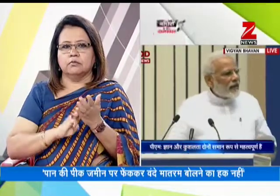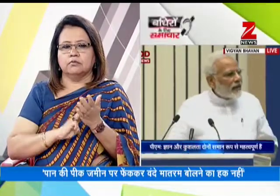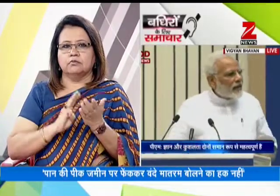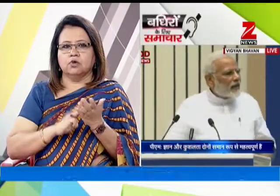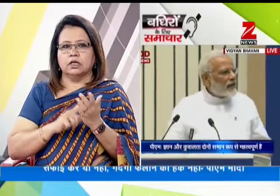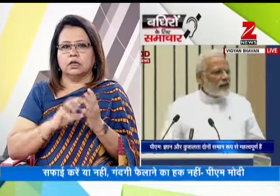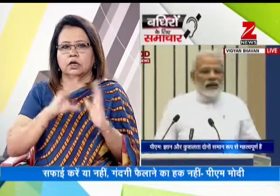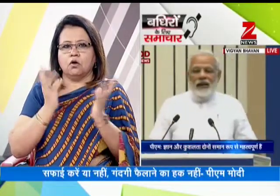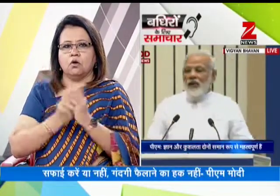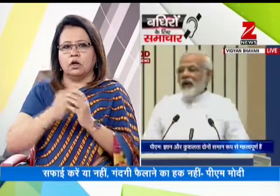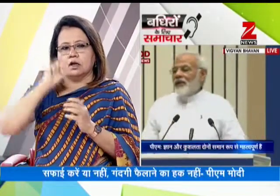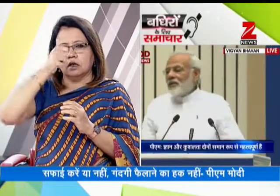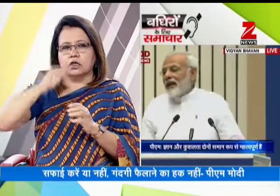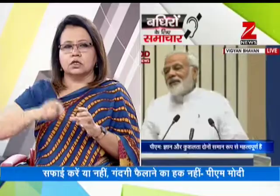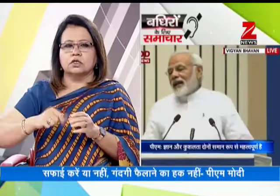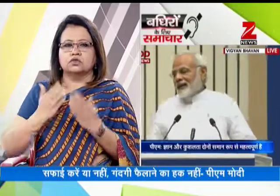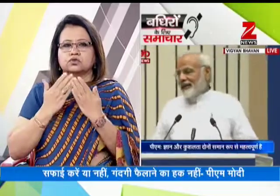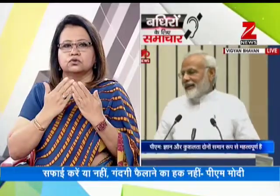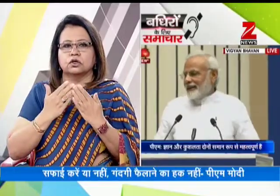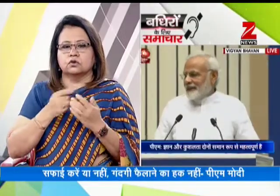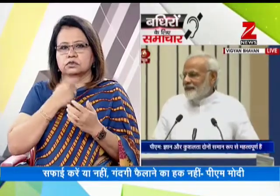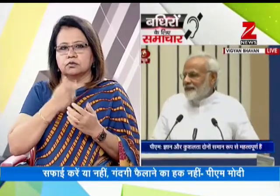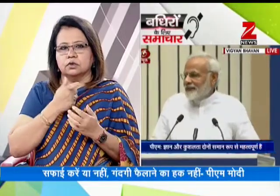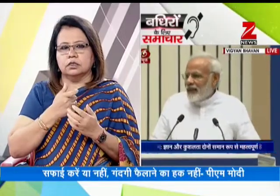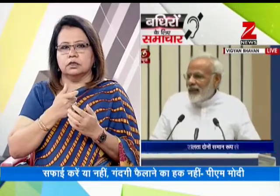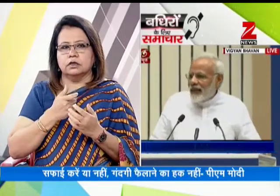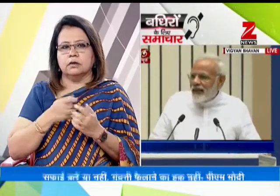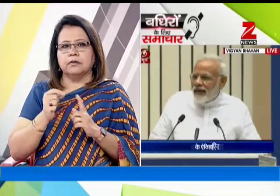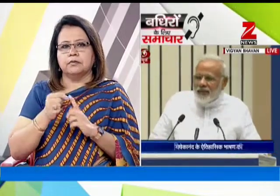पीएम मोदी ने देशभर के छात्रों को संबोधित किया।